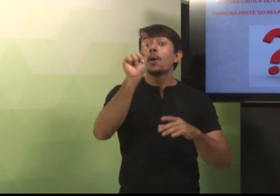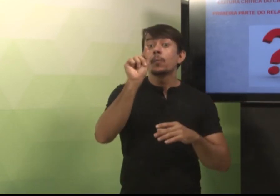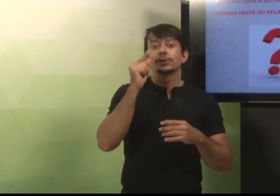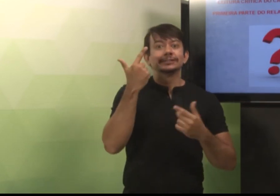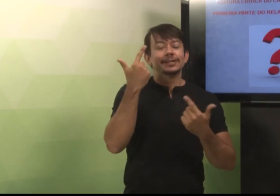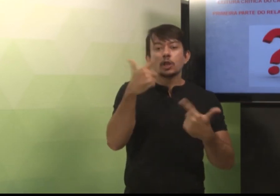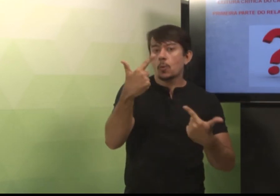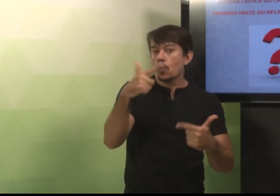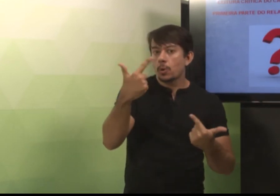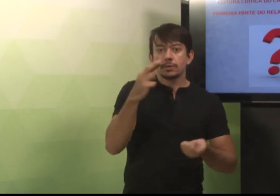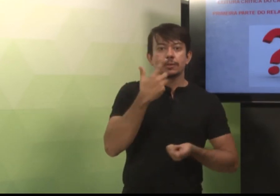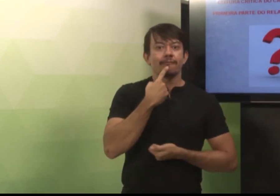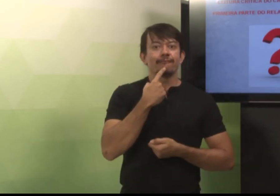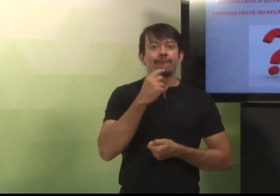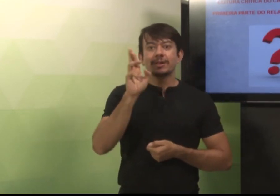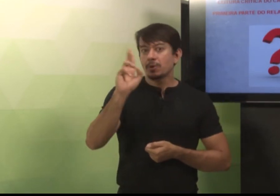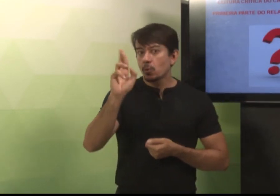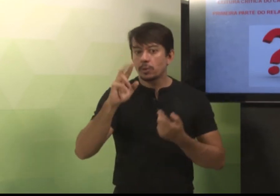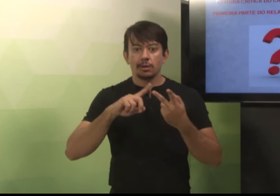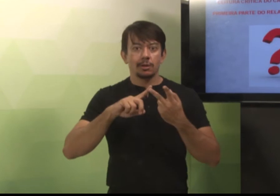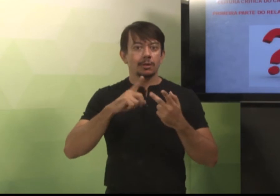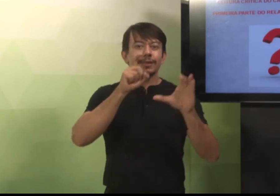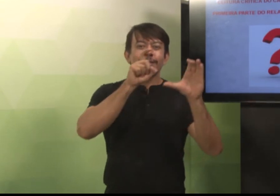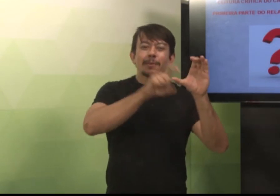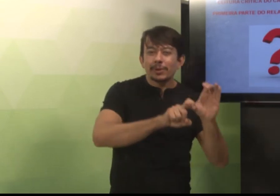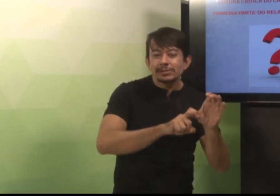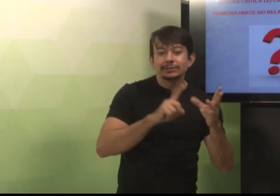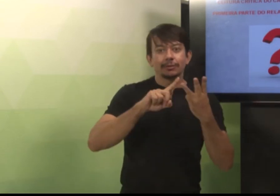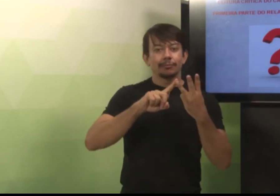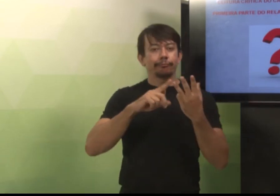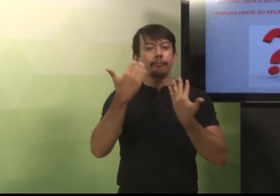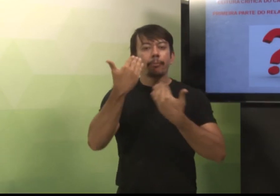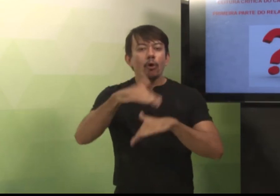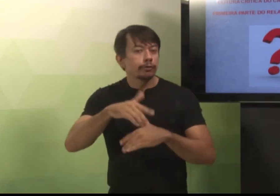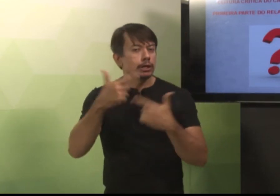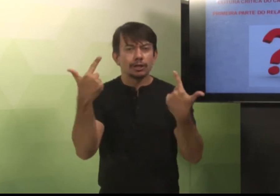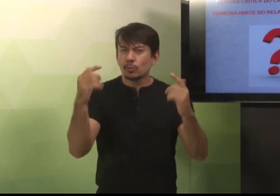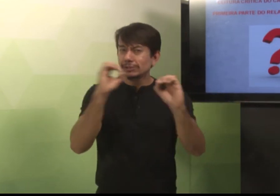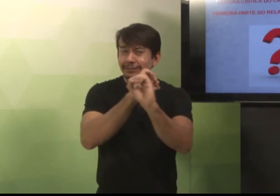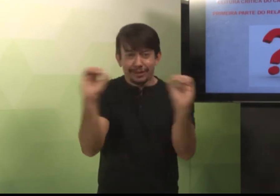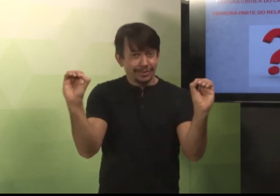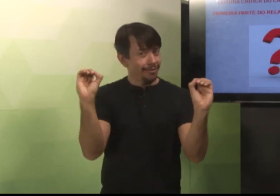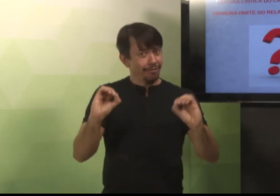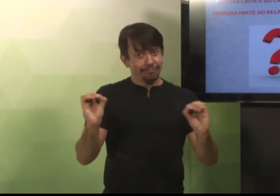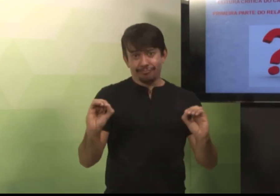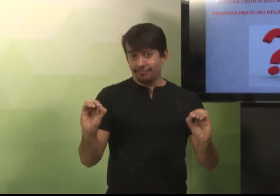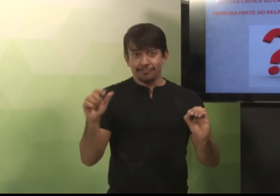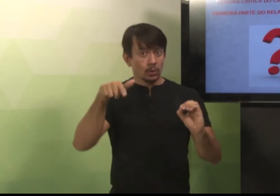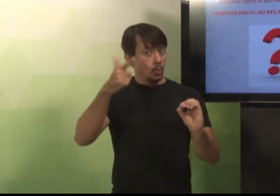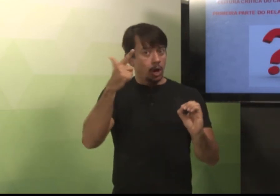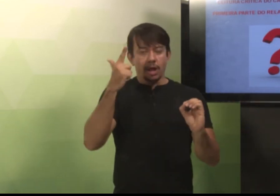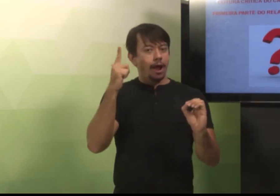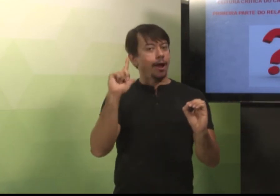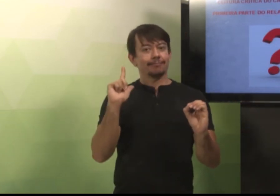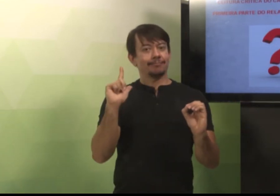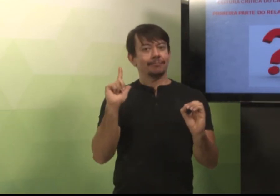trabalho está pronto e você pode entregá-lo. Essa disciplina não tem reprovação, nota vermelha,